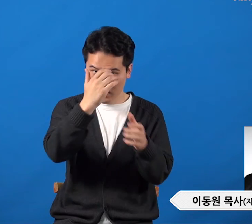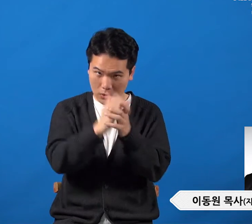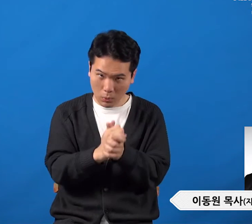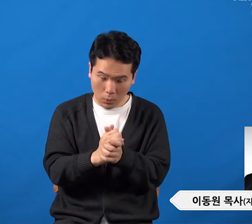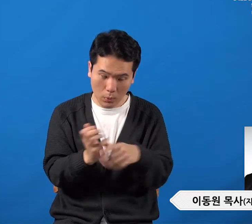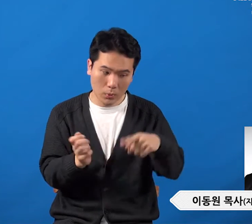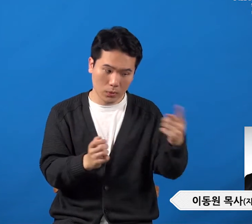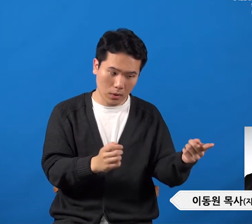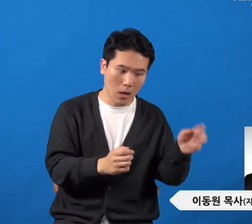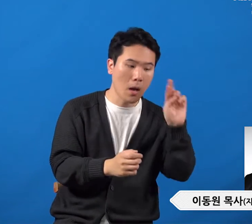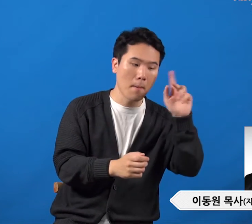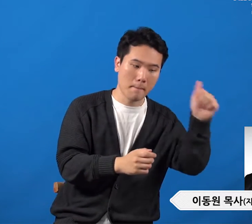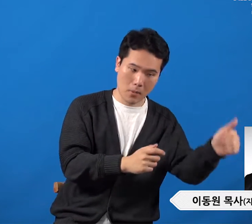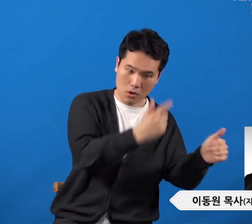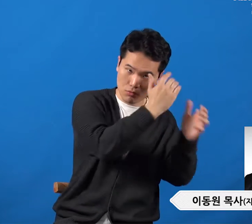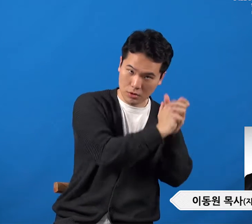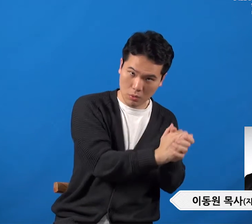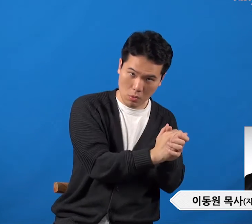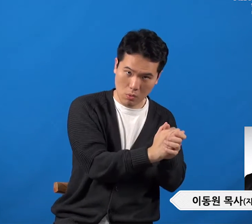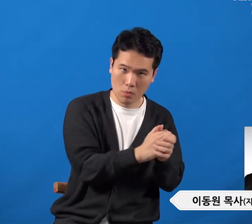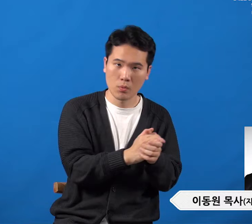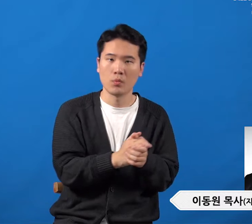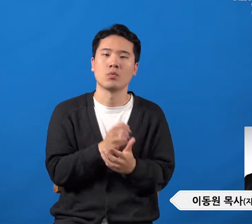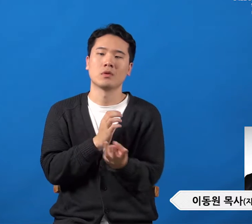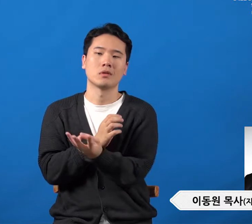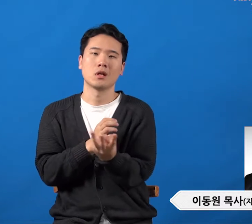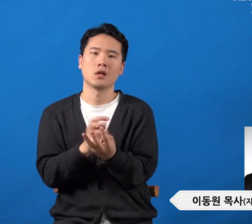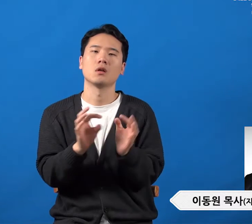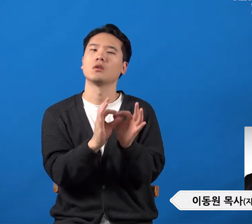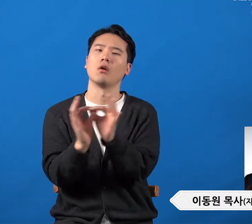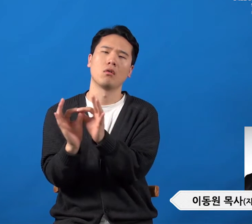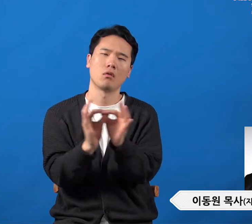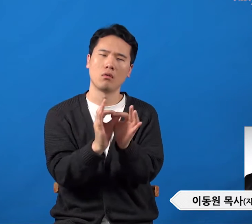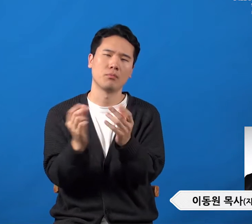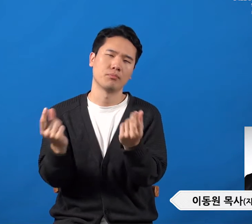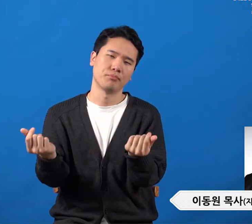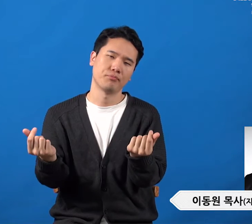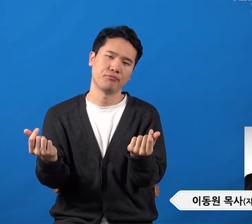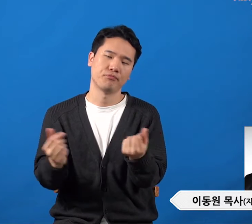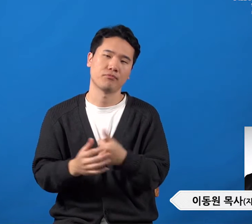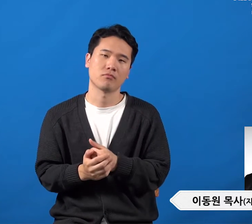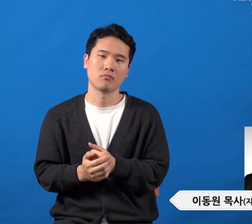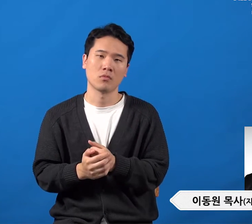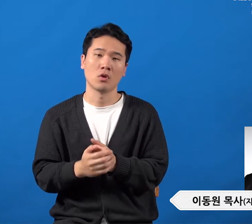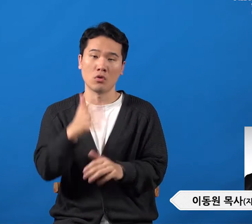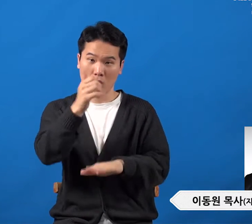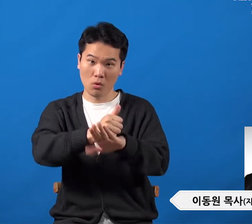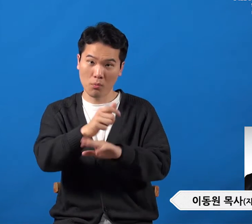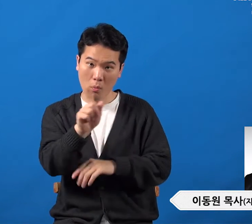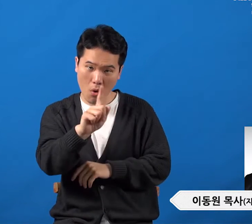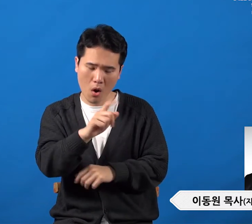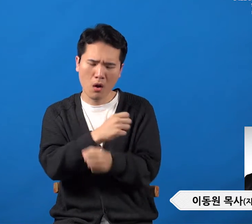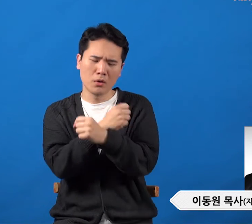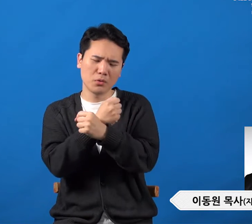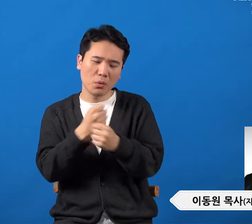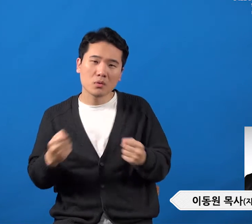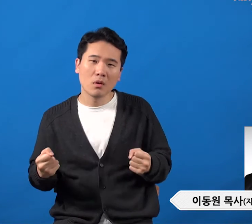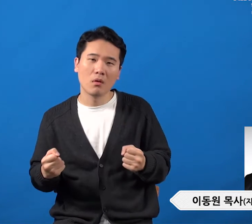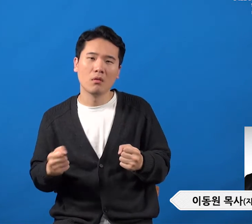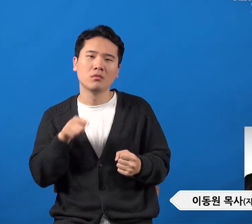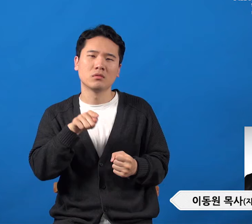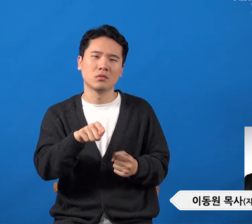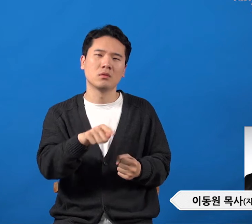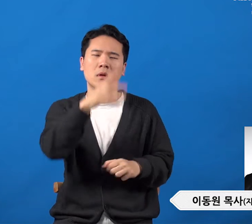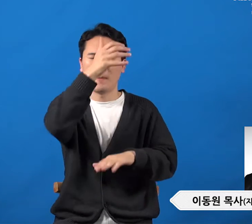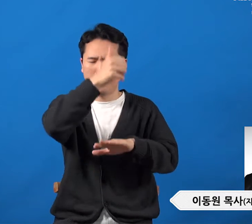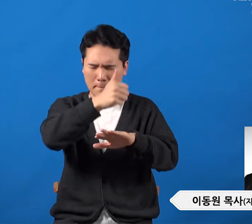그리고 나중 바울의 기도, 이 사건 이후에 용서는 언제나 그리스도인들의 가장 중요한 인생의